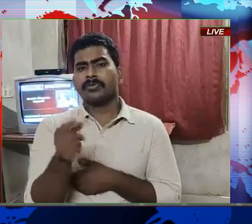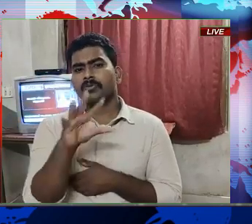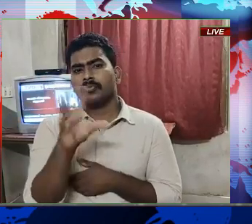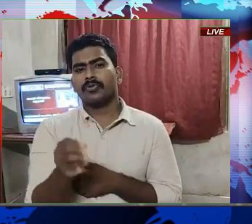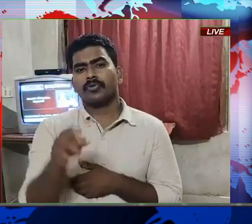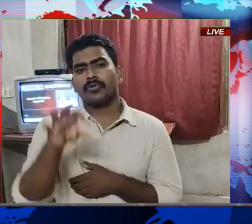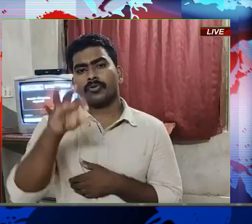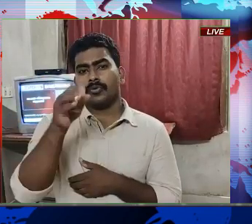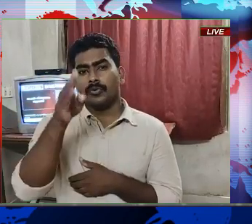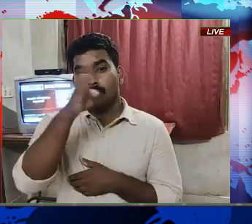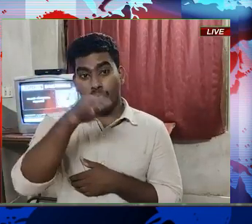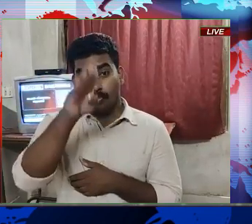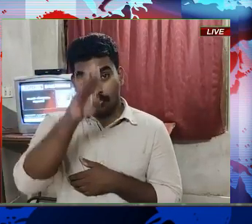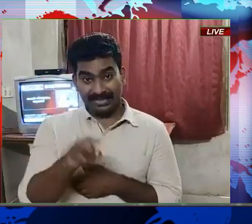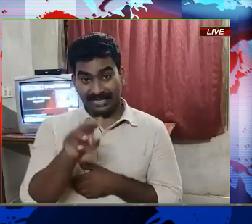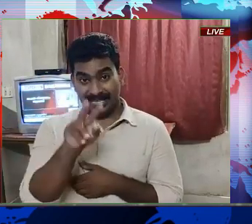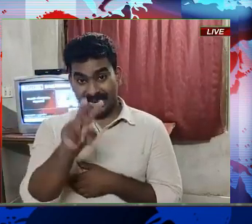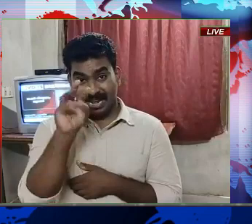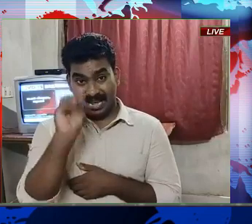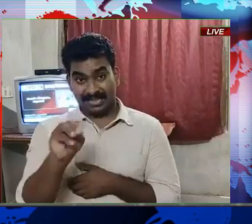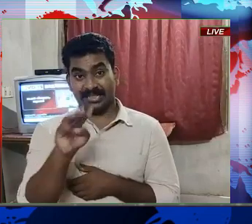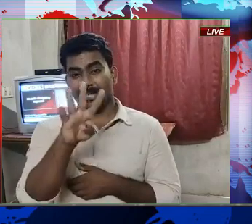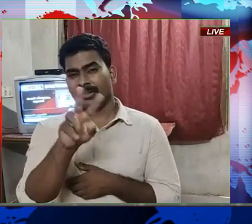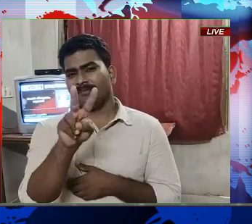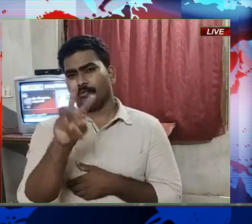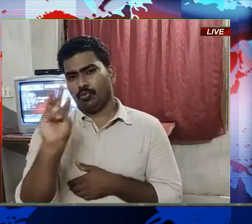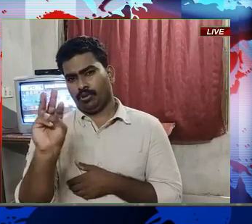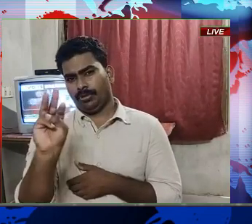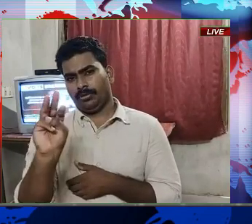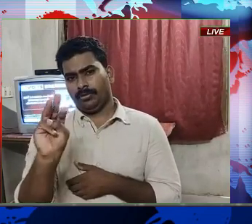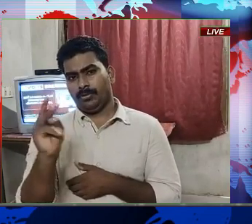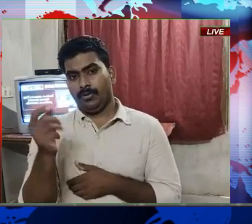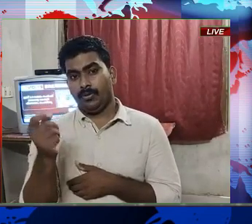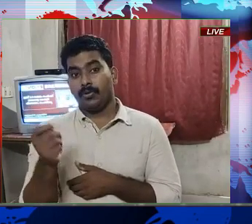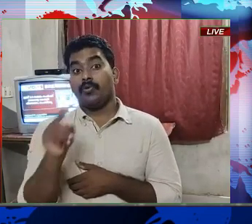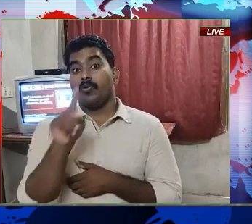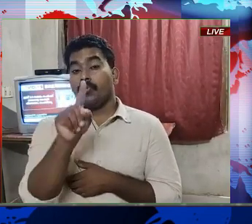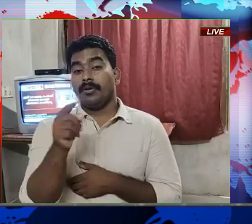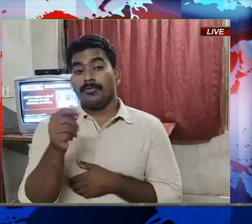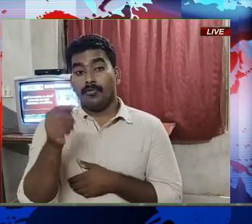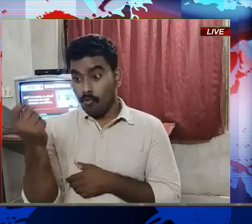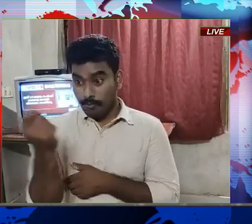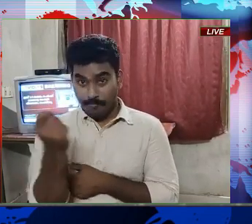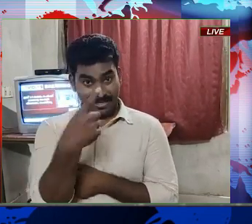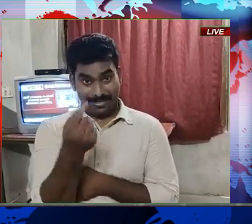ഒരു ചാനൽ തുടക്കത്തിൽ തന്നെ അത്തരം ദൃശ്യങ്ങൾ സംപ്രേഷണം